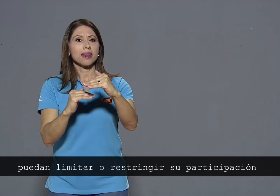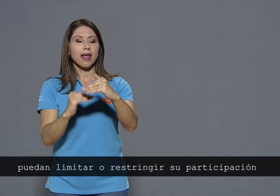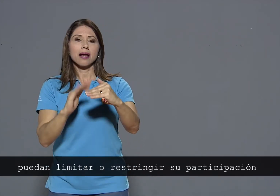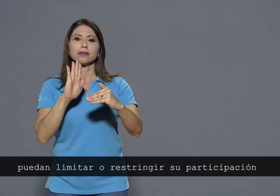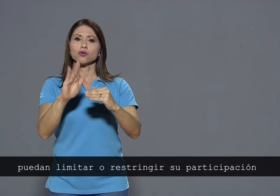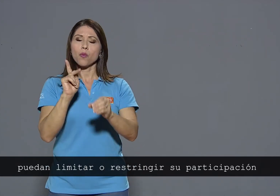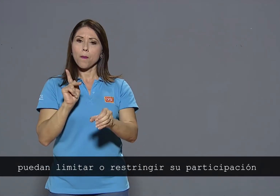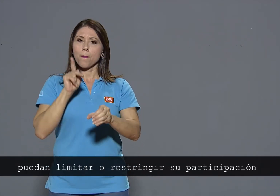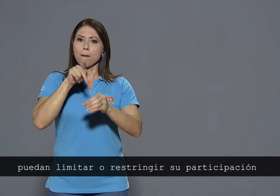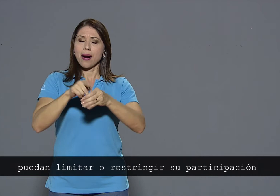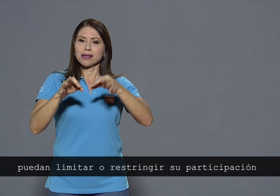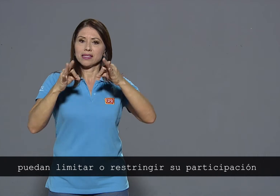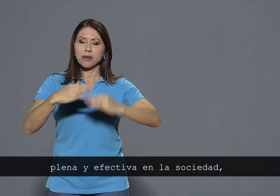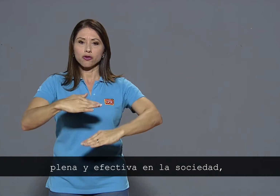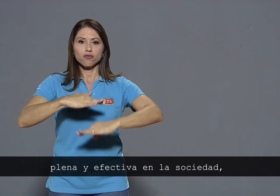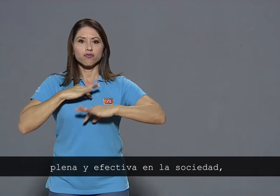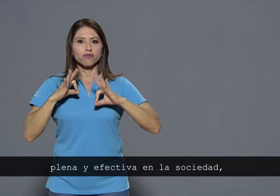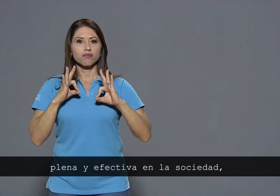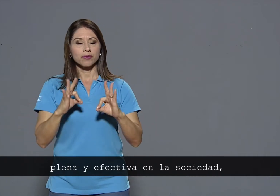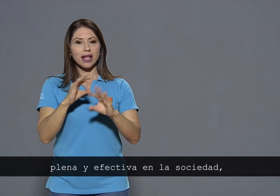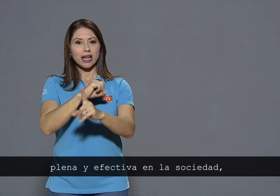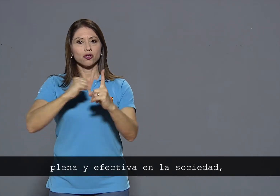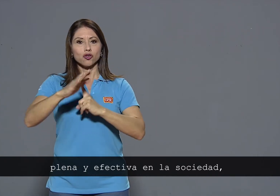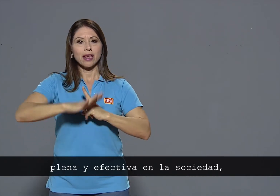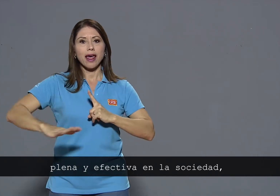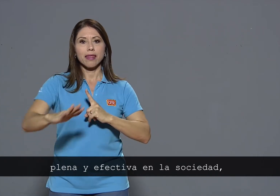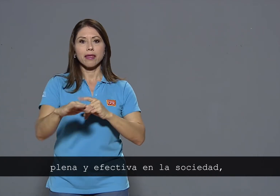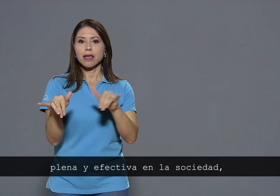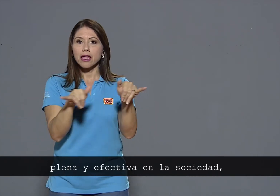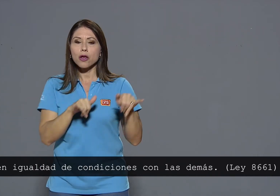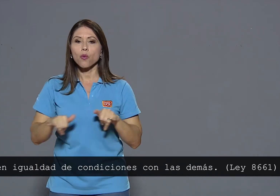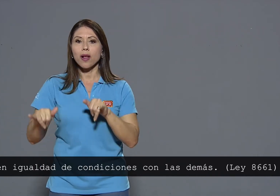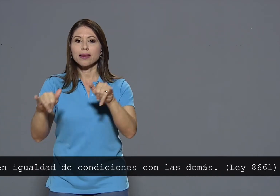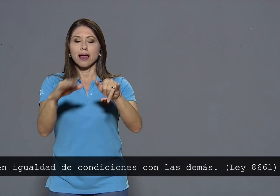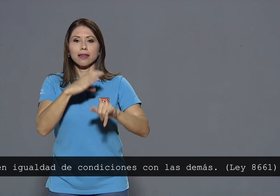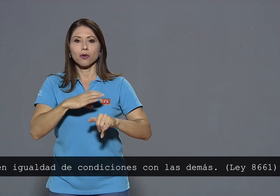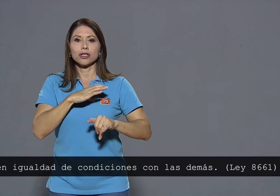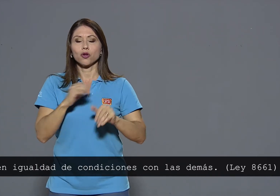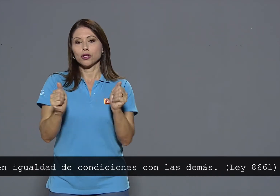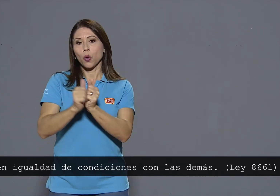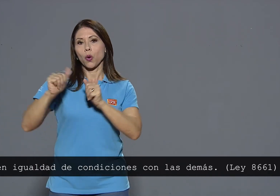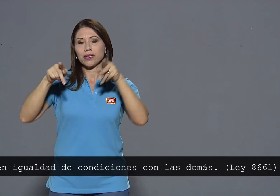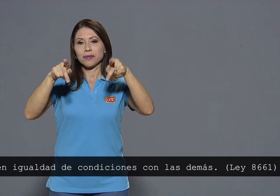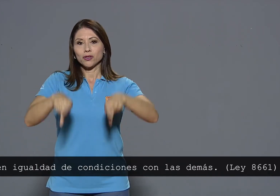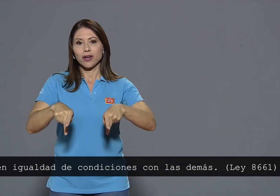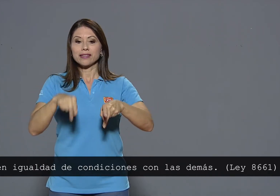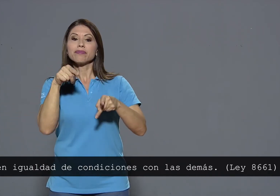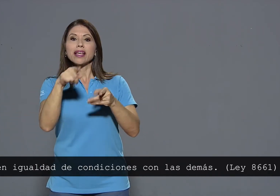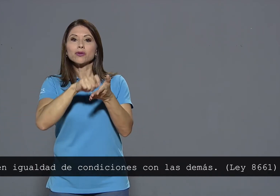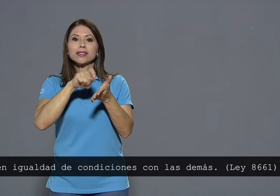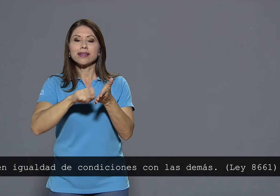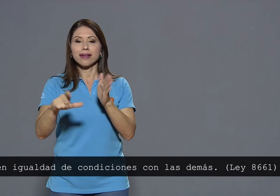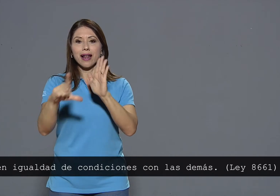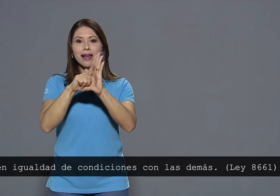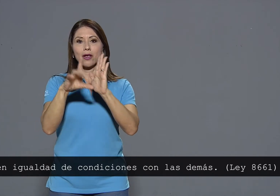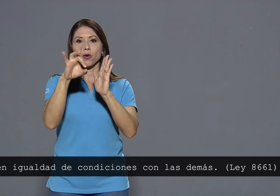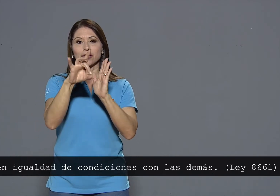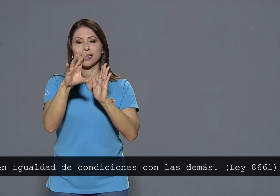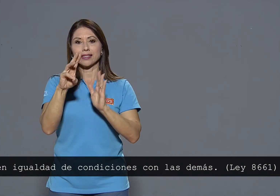o restringir su participación plena y efectiva en la sociedad, en igualdad de condiciones con las demás.